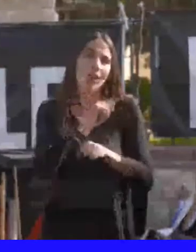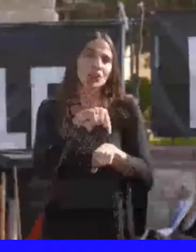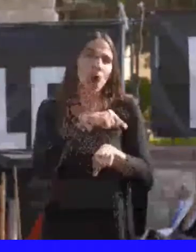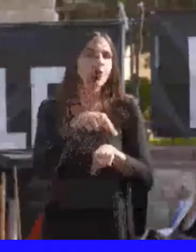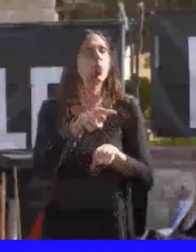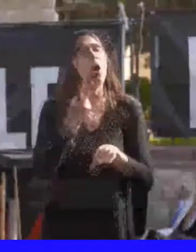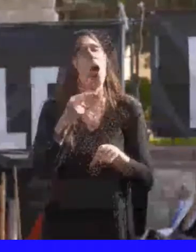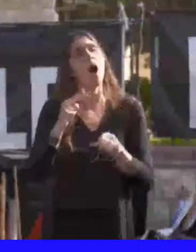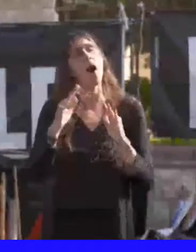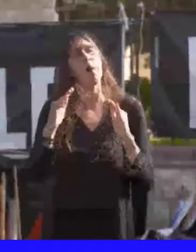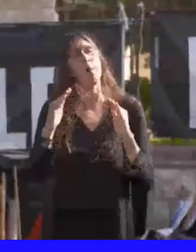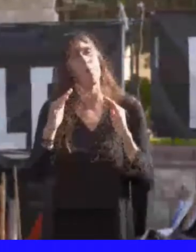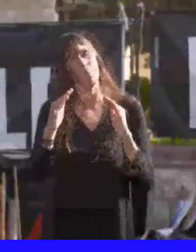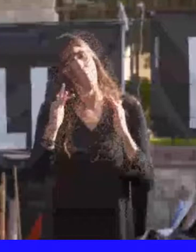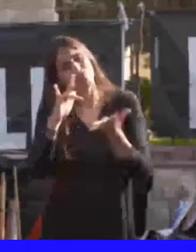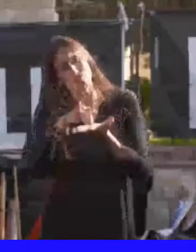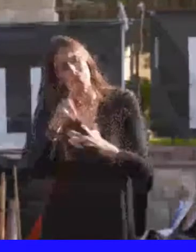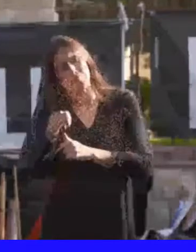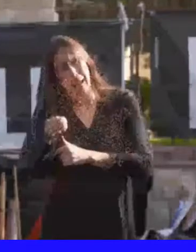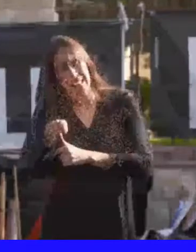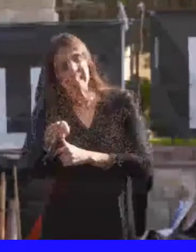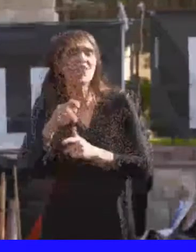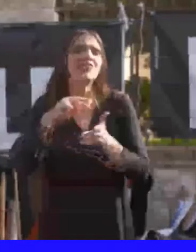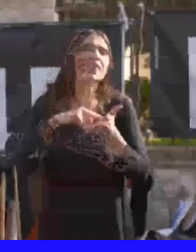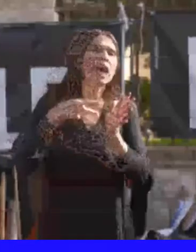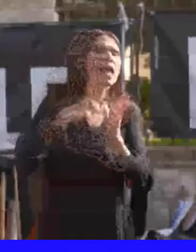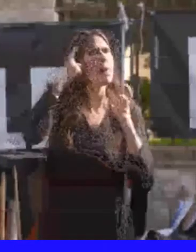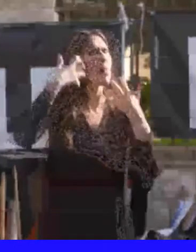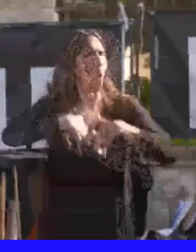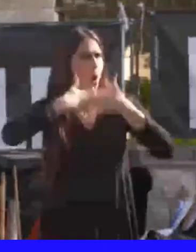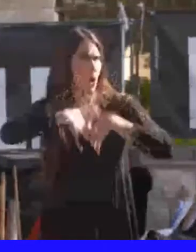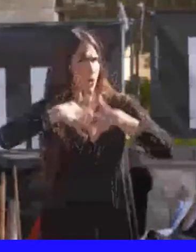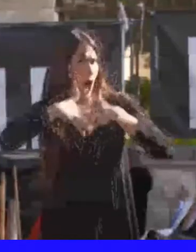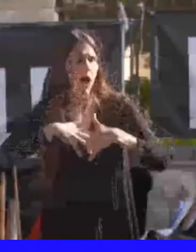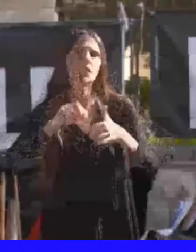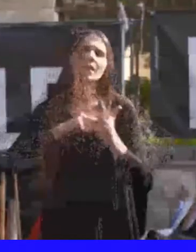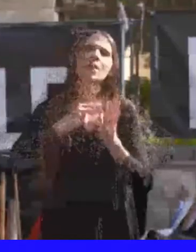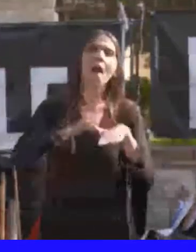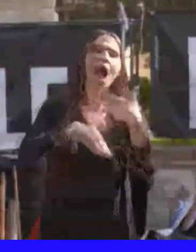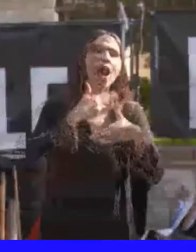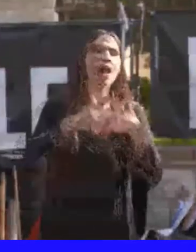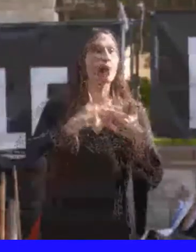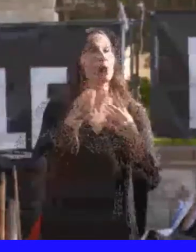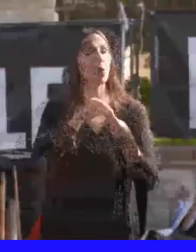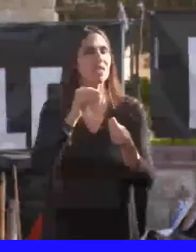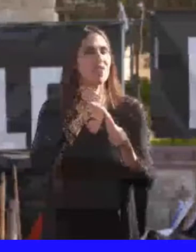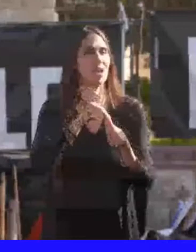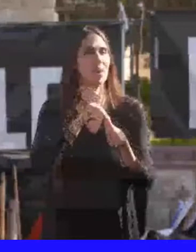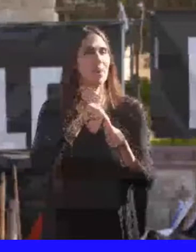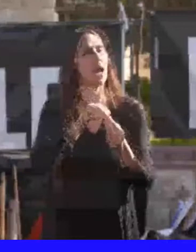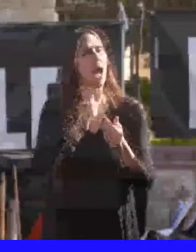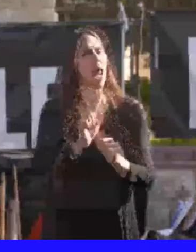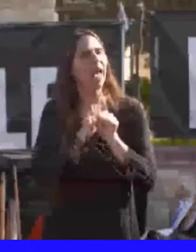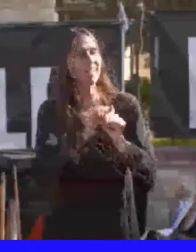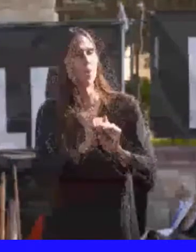ישב במשכנו בכנסת ותכנון במוחו הקודח מהלכים נוספים